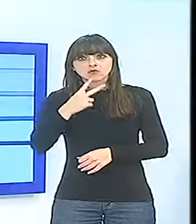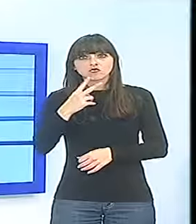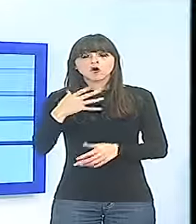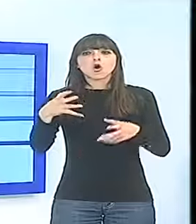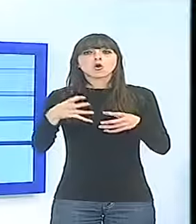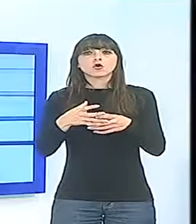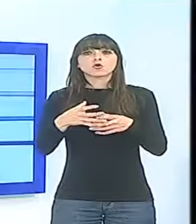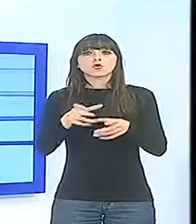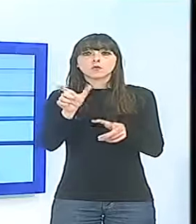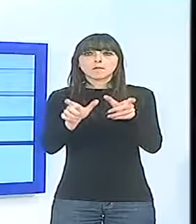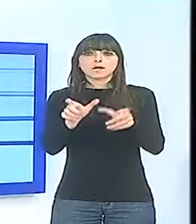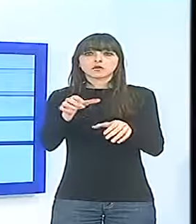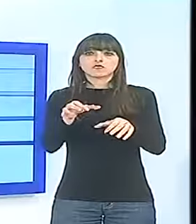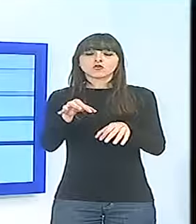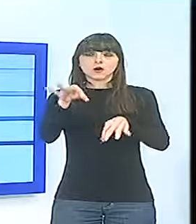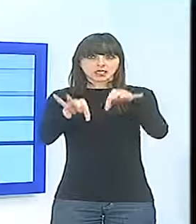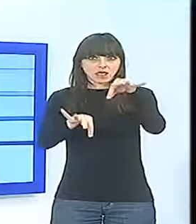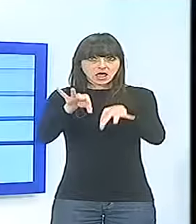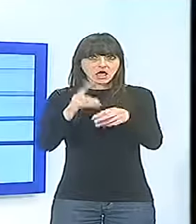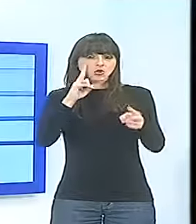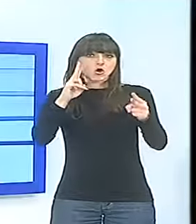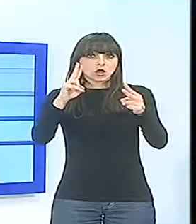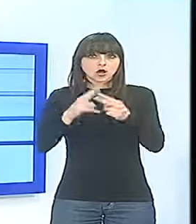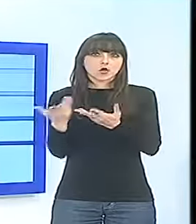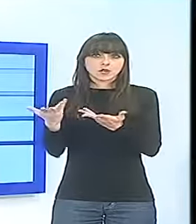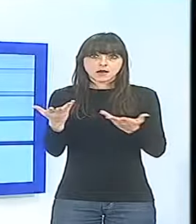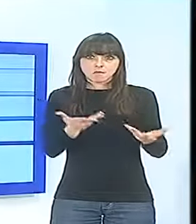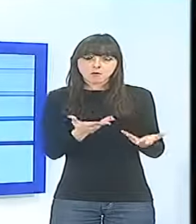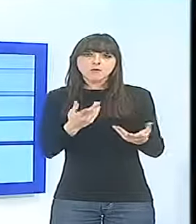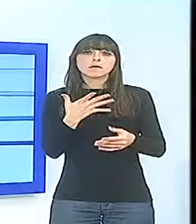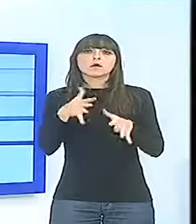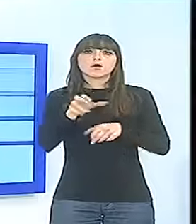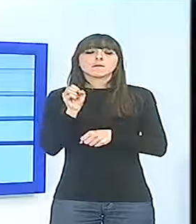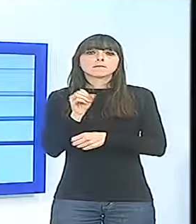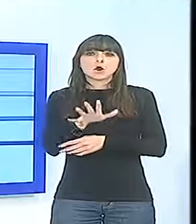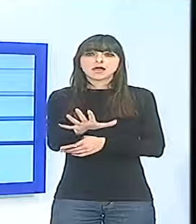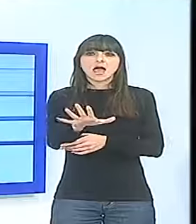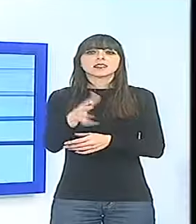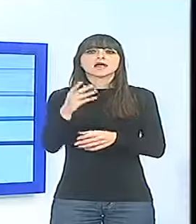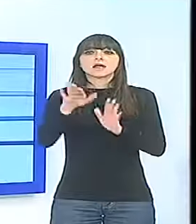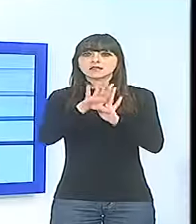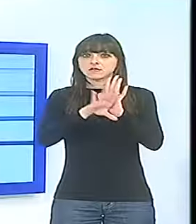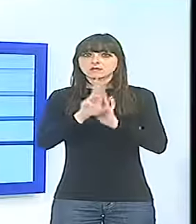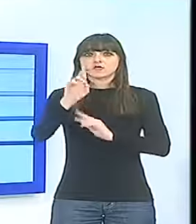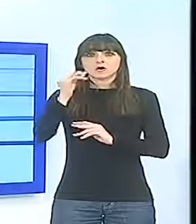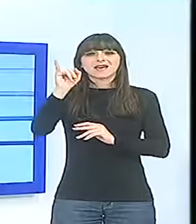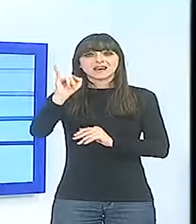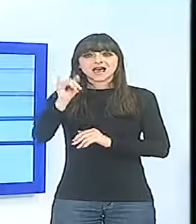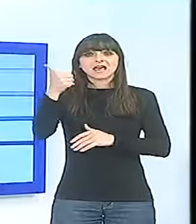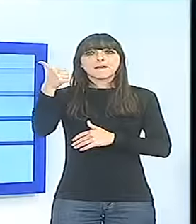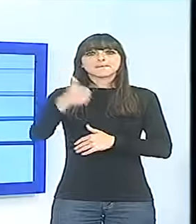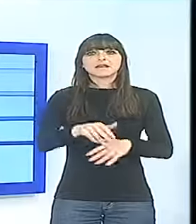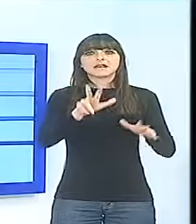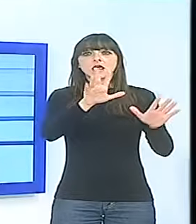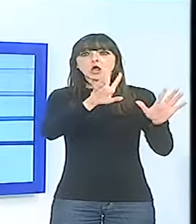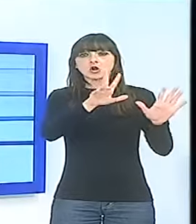compagnia incontrerà il pubblico e sarà l'occasione anche per rivedere la trasmissione che la RAI nel 1988